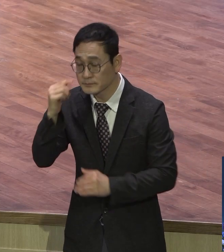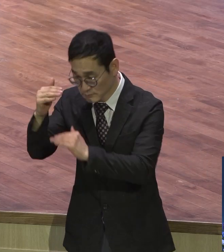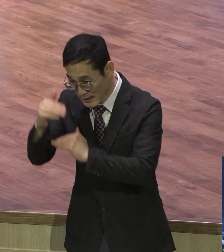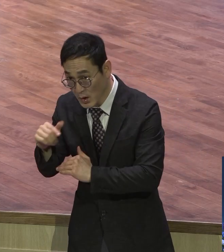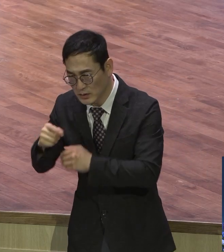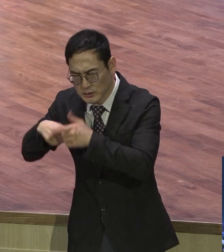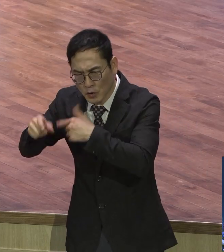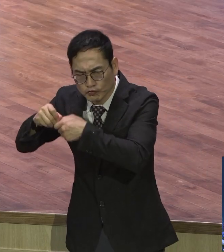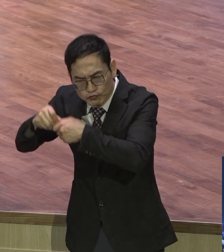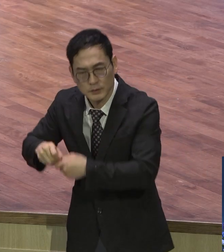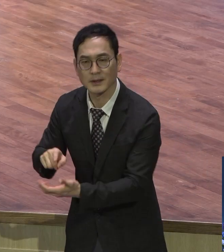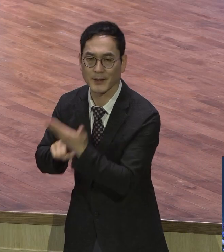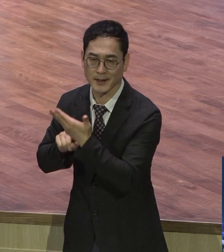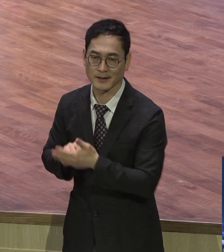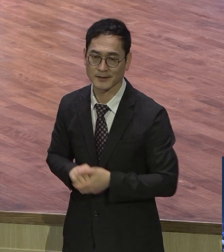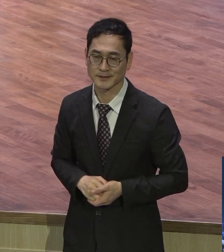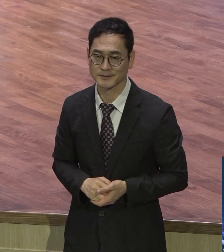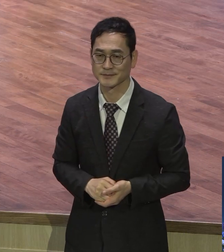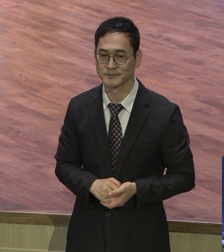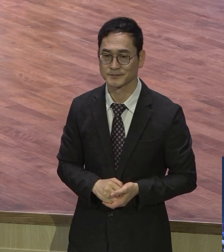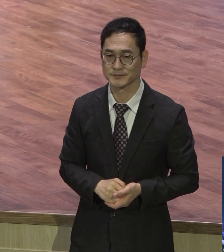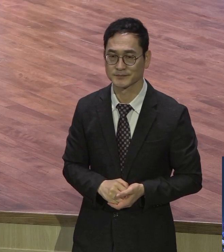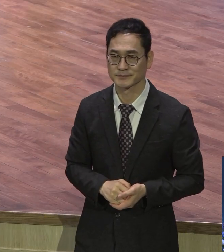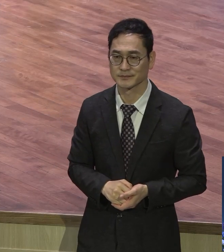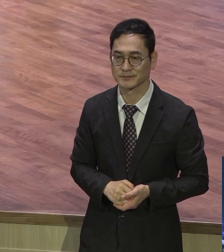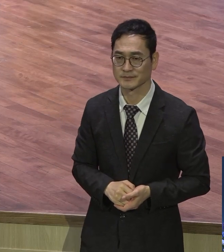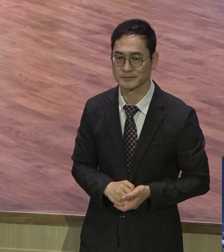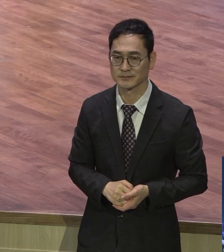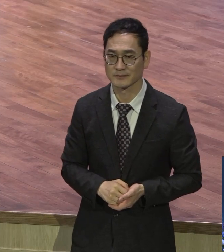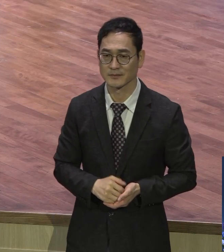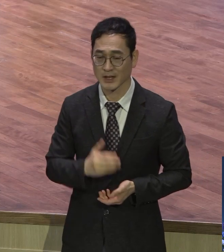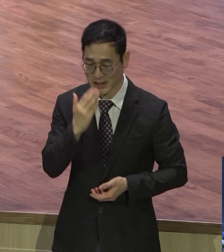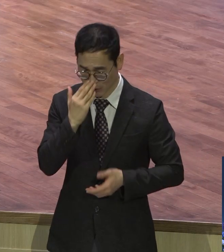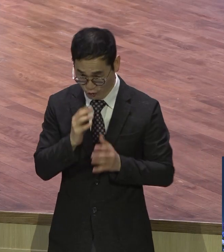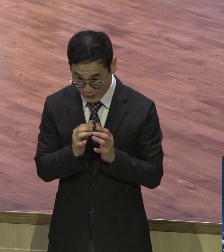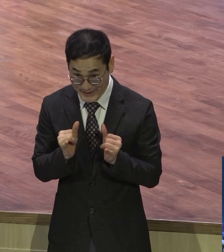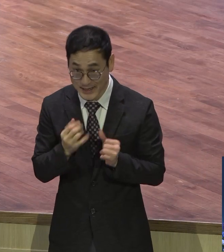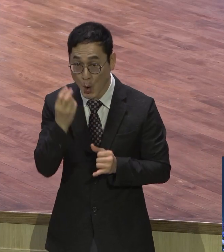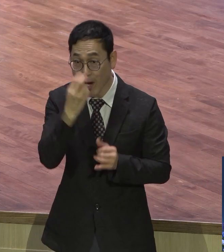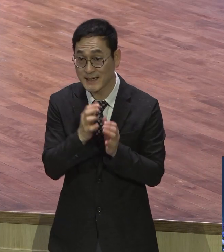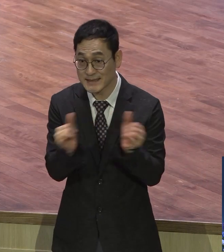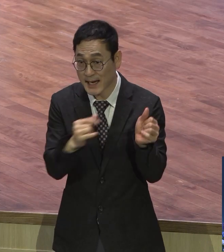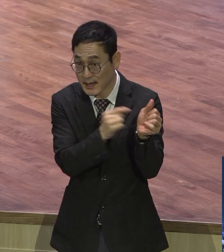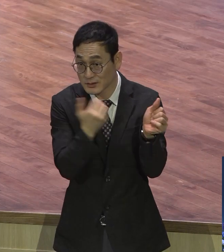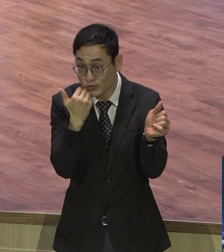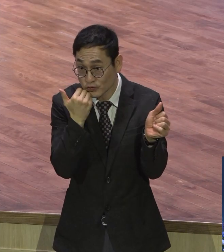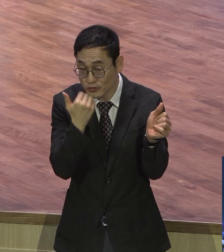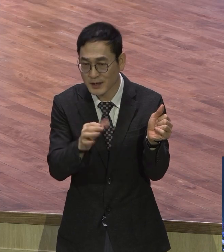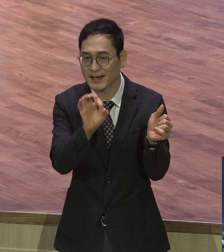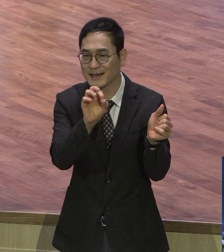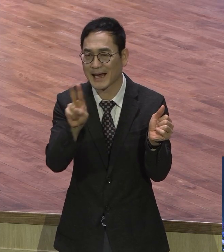구체적으로 나와 있습니다. 여기에 유대 관리가 누구냐? 회당장 야이루의